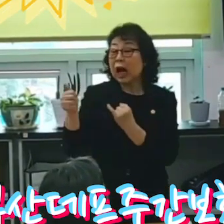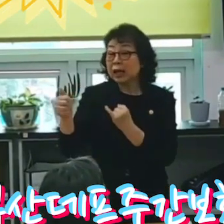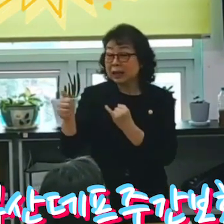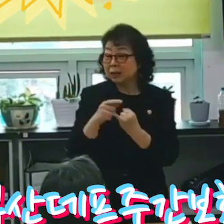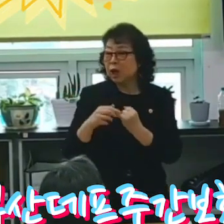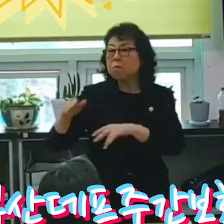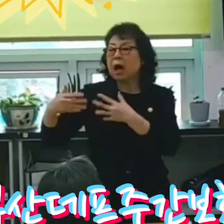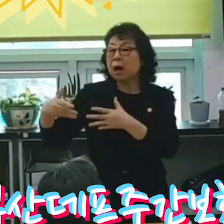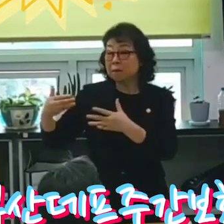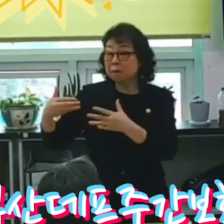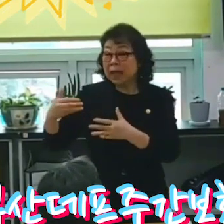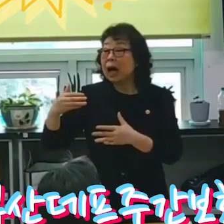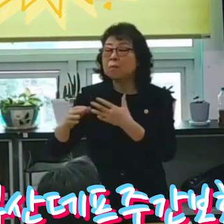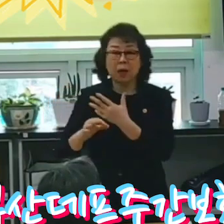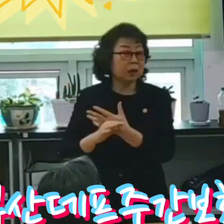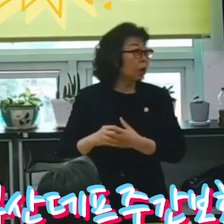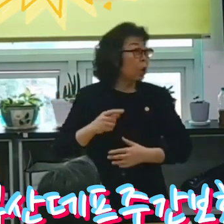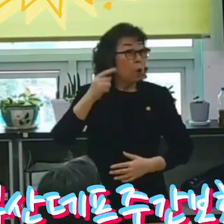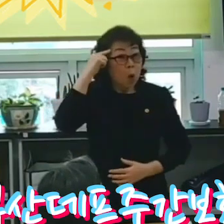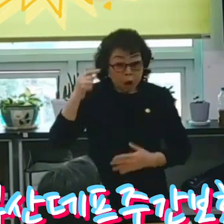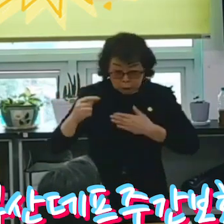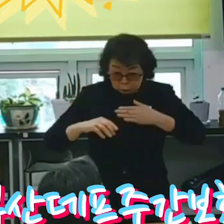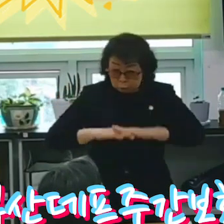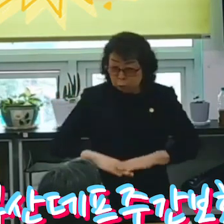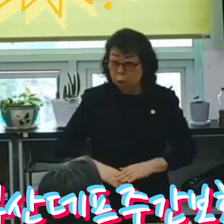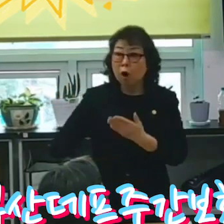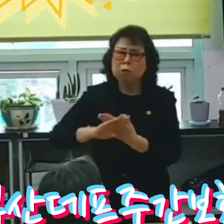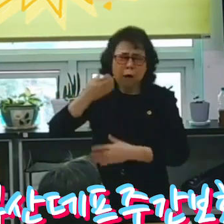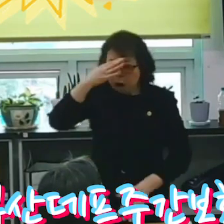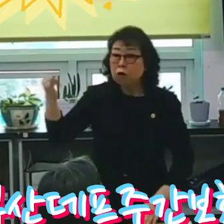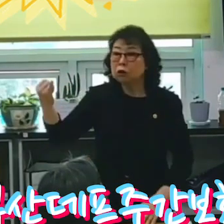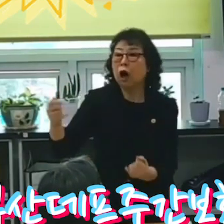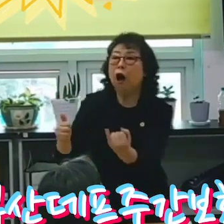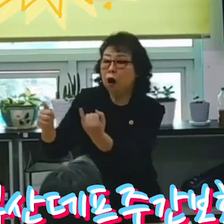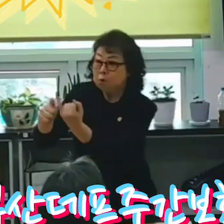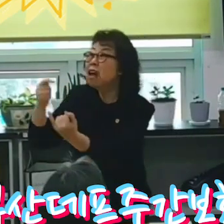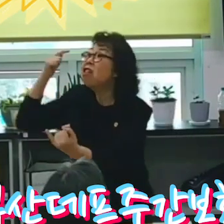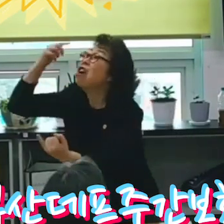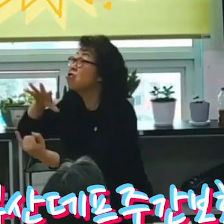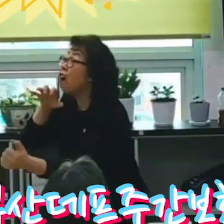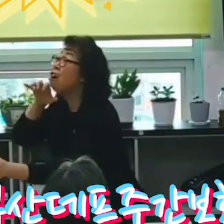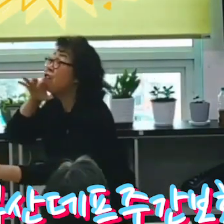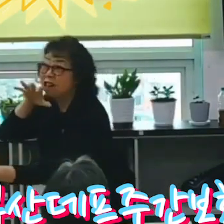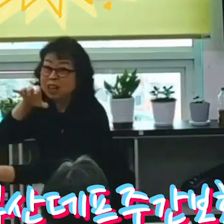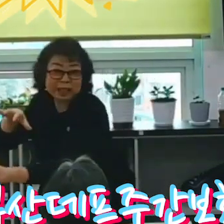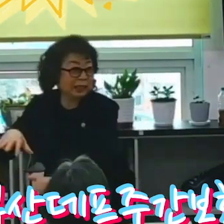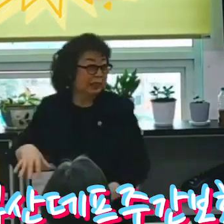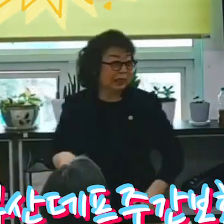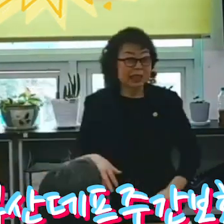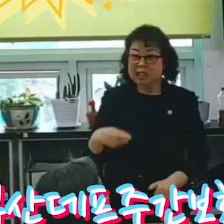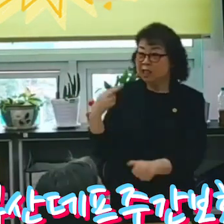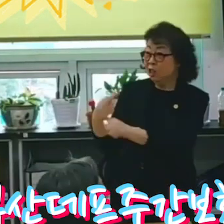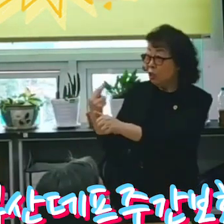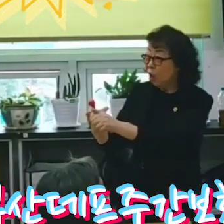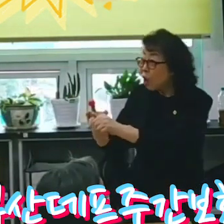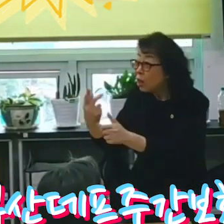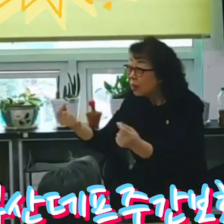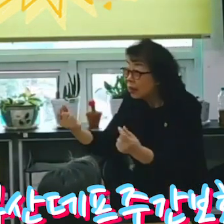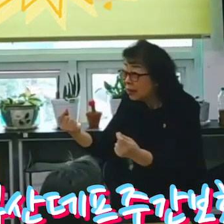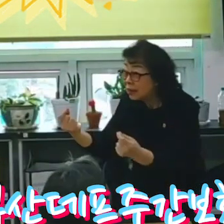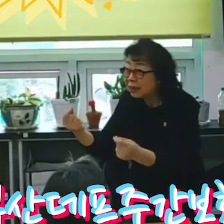신랑이 바람을 피면은, 왜 나를 놔두고 어떻게 다른 여자를 만나냐, 막 욕을